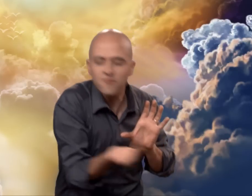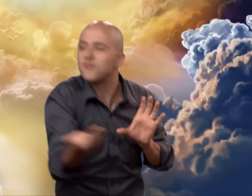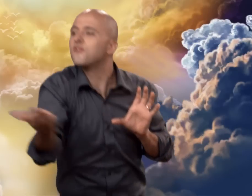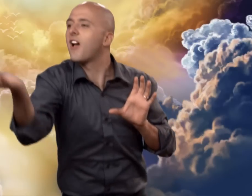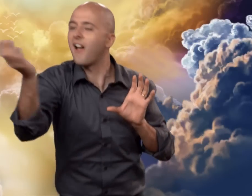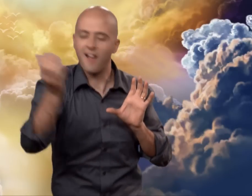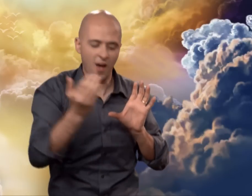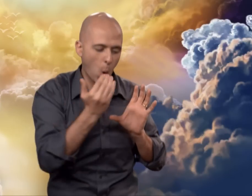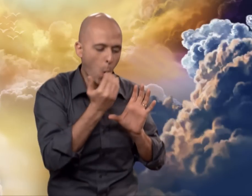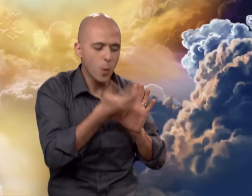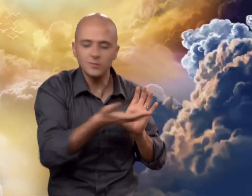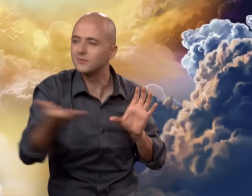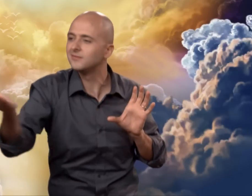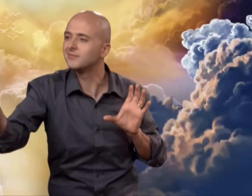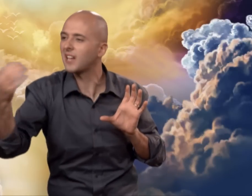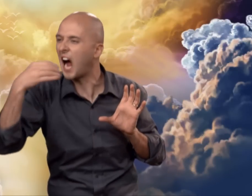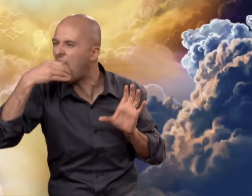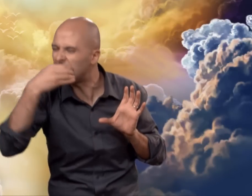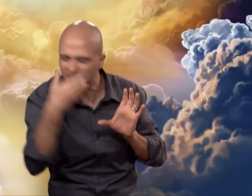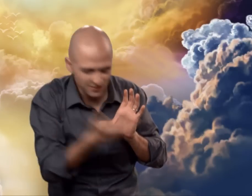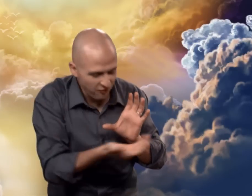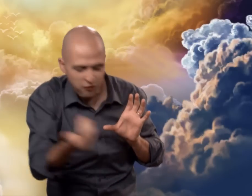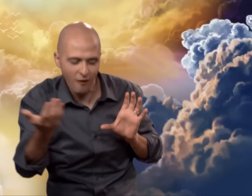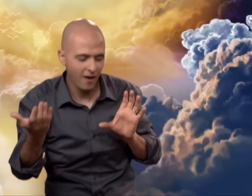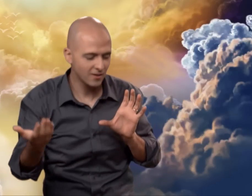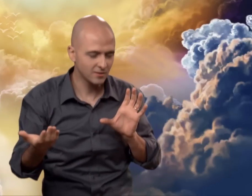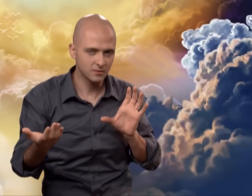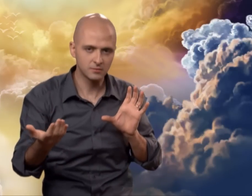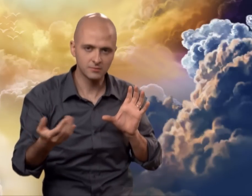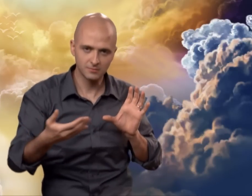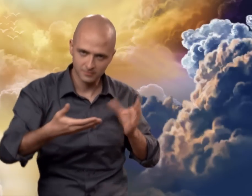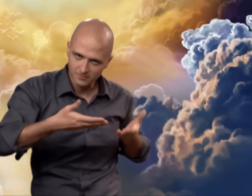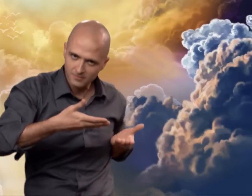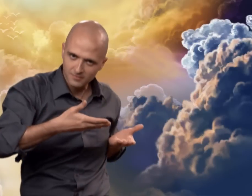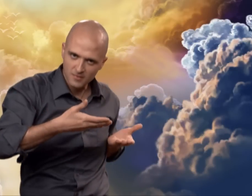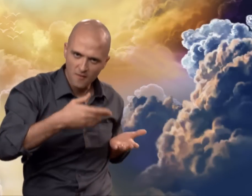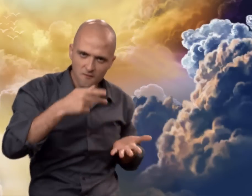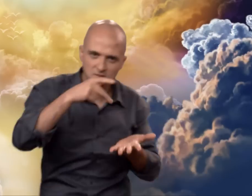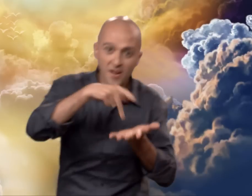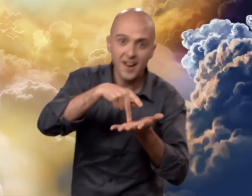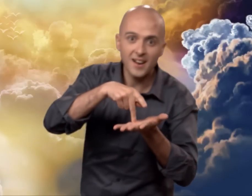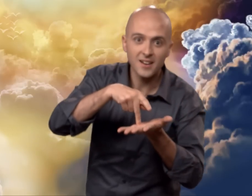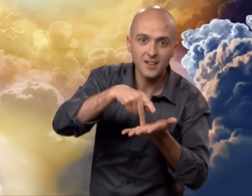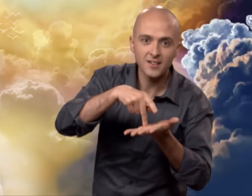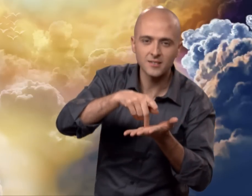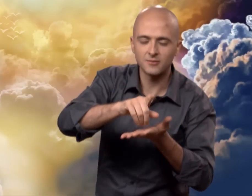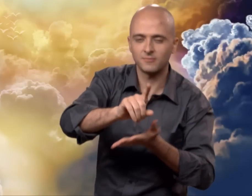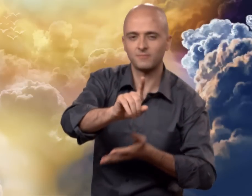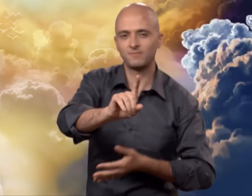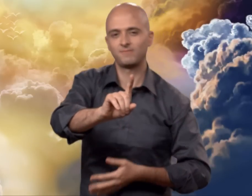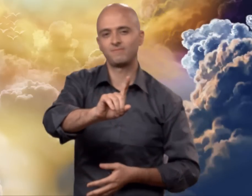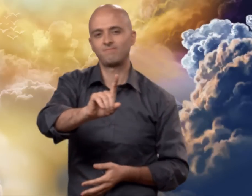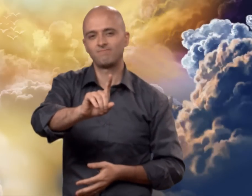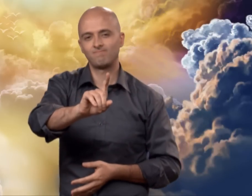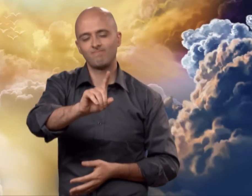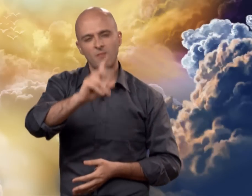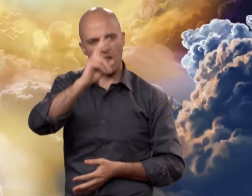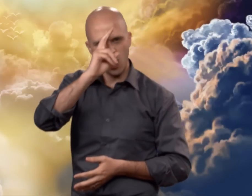queda, o pecado teria sido imortalizado. Mas não foi permitido a nenhum membro da família de Adão participar